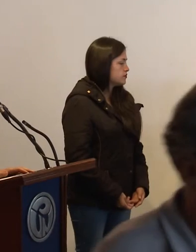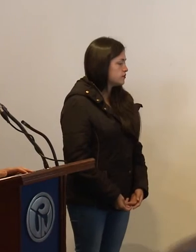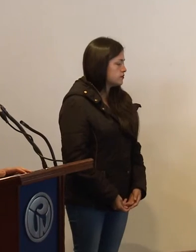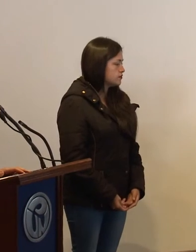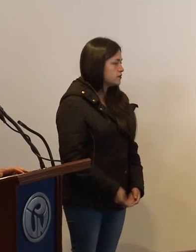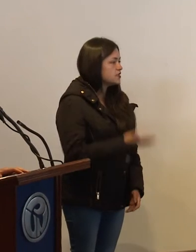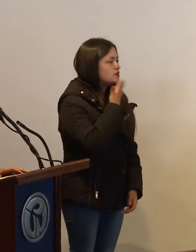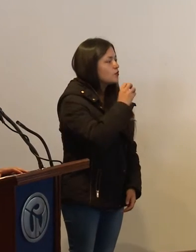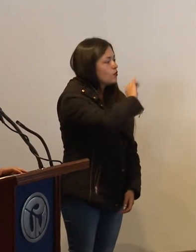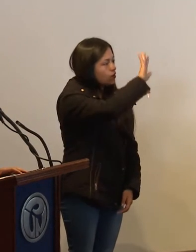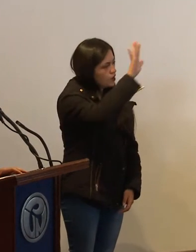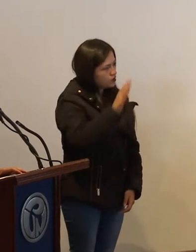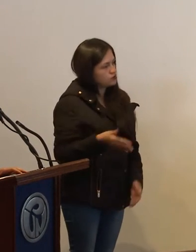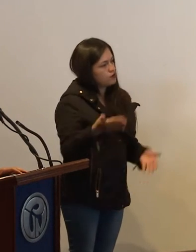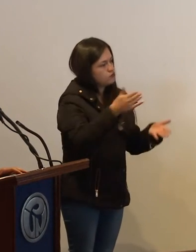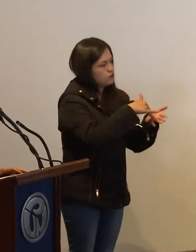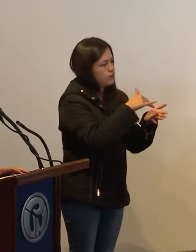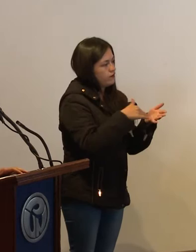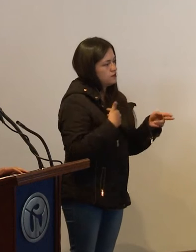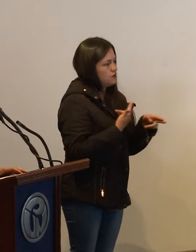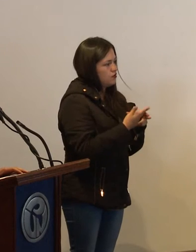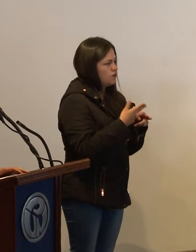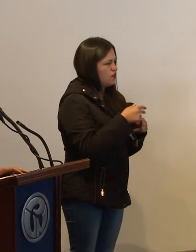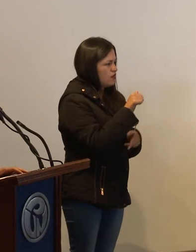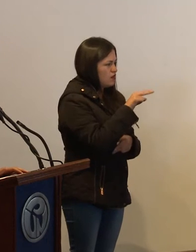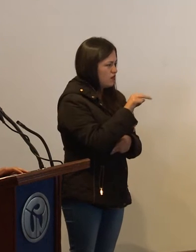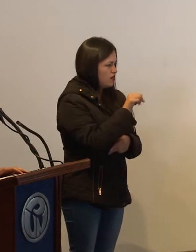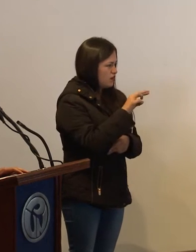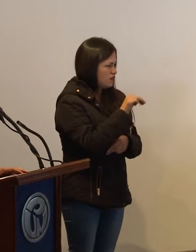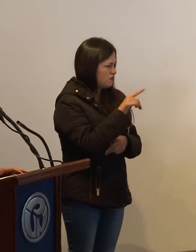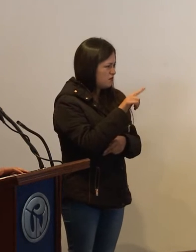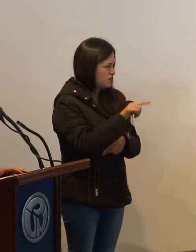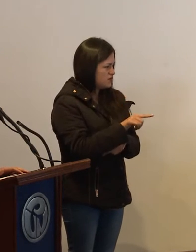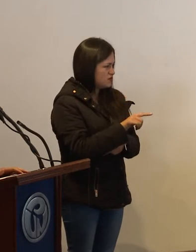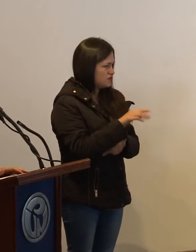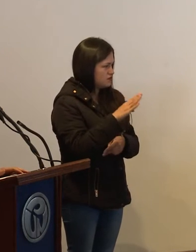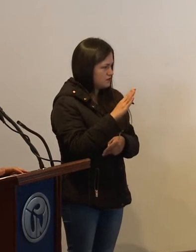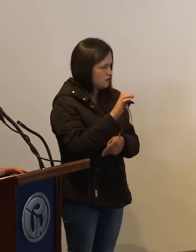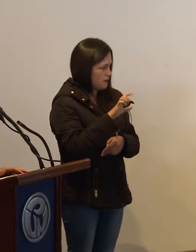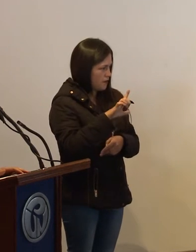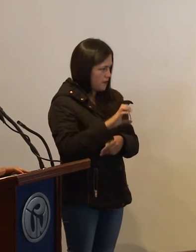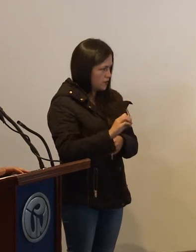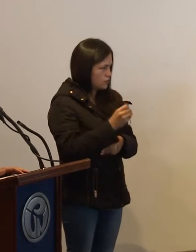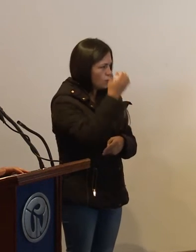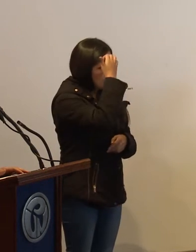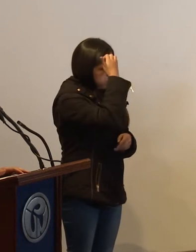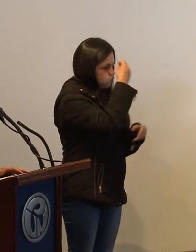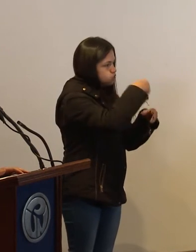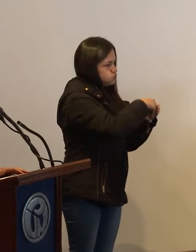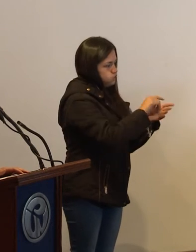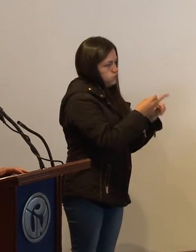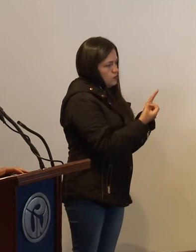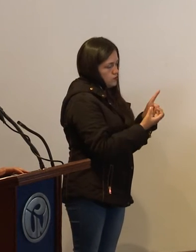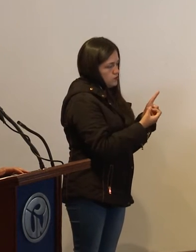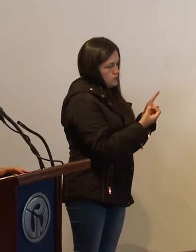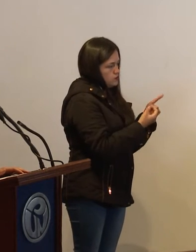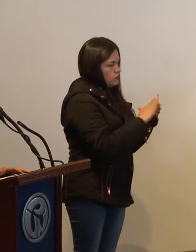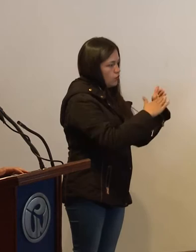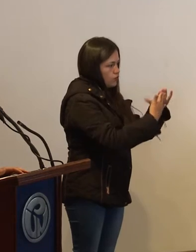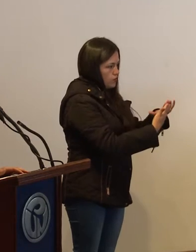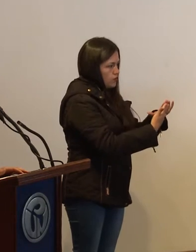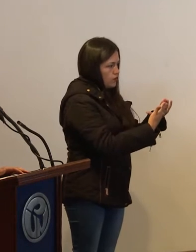Buenos días otra vez, mi nombre es Alanis Bello, soy docente de la licenciatura en educación comunitaria. Por parte de